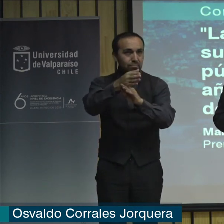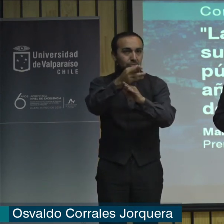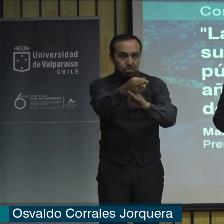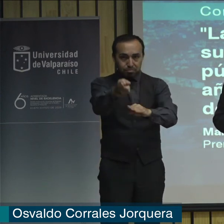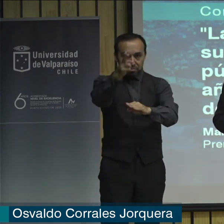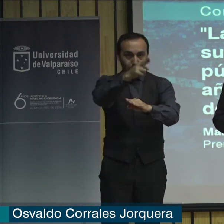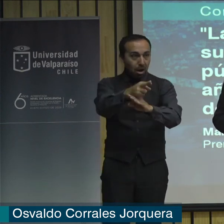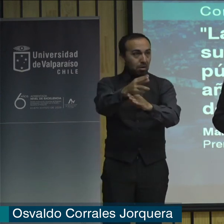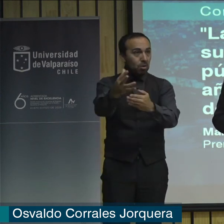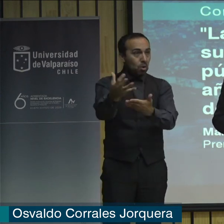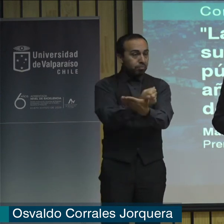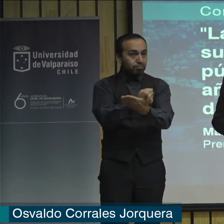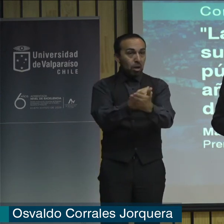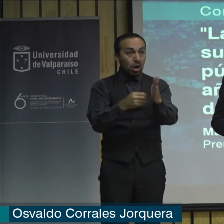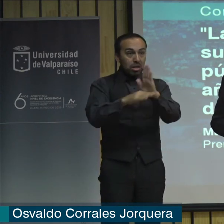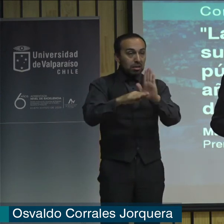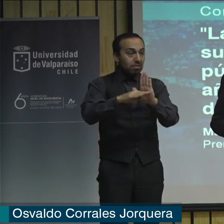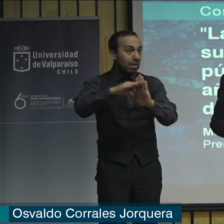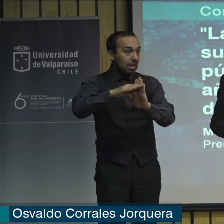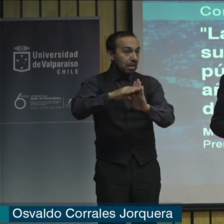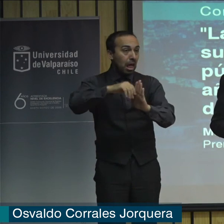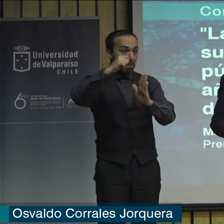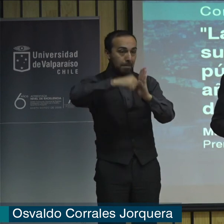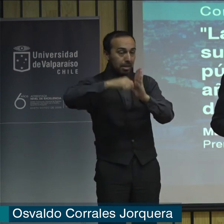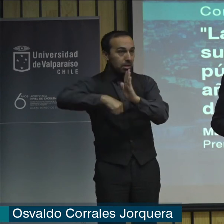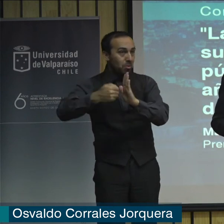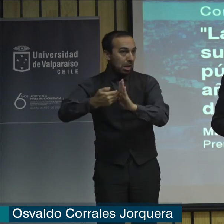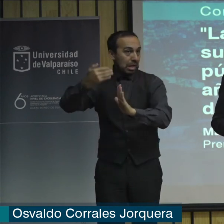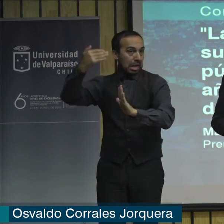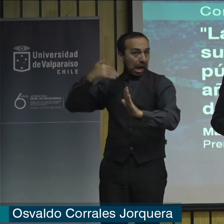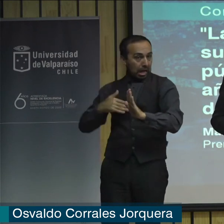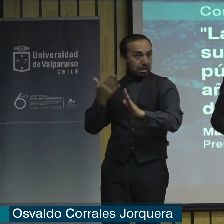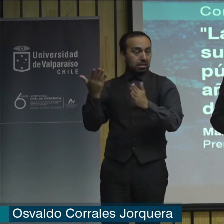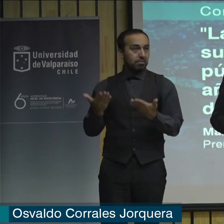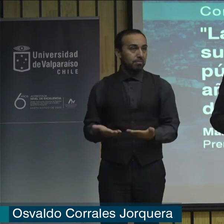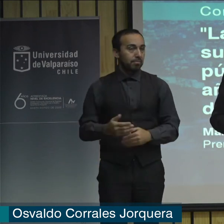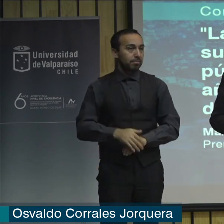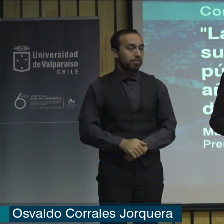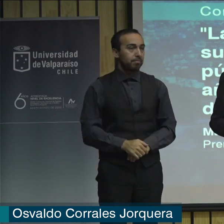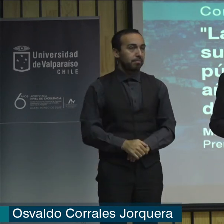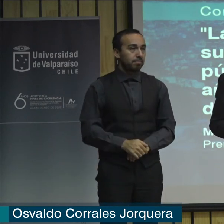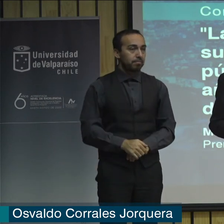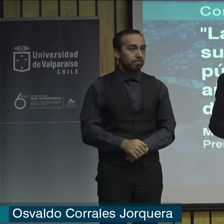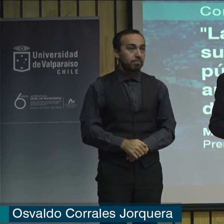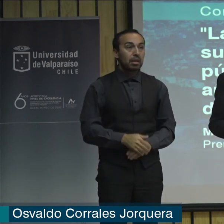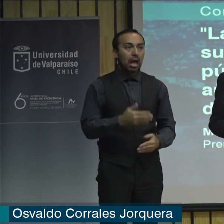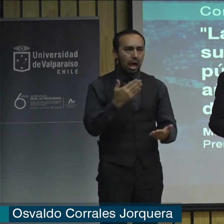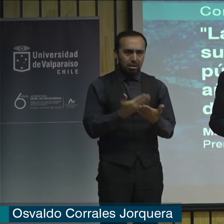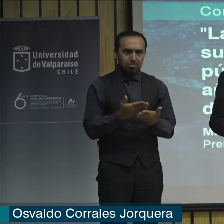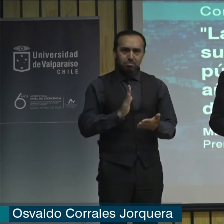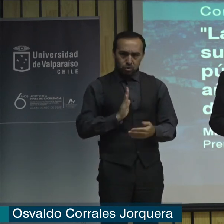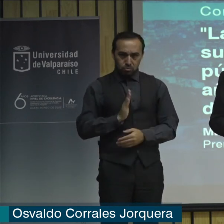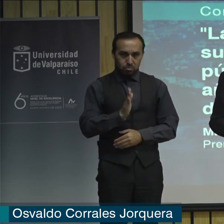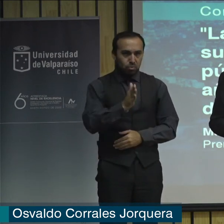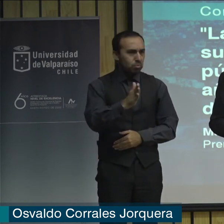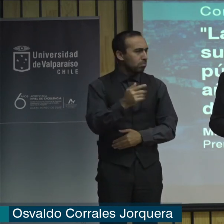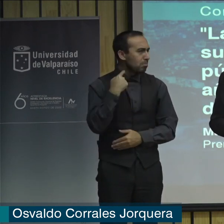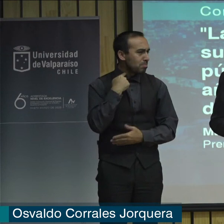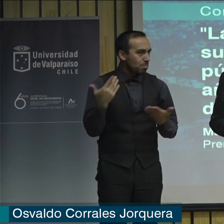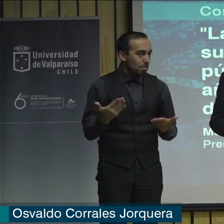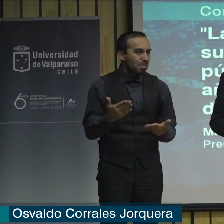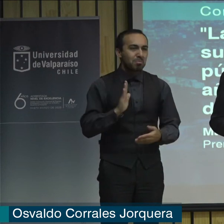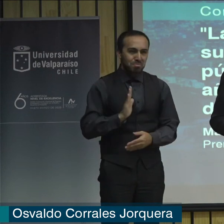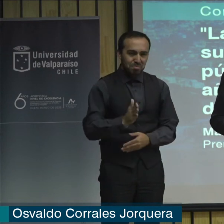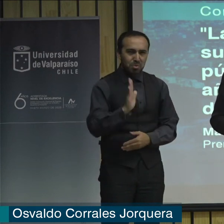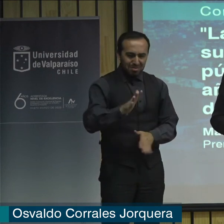un modo importante los niveles de matrícula que habíamos alcanzado a 2019 debemos continuar con dicho